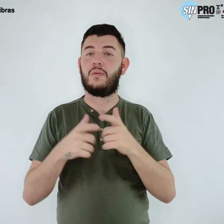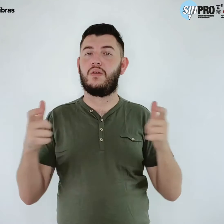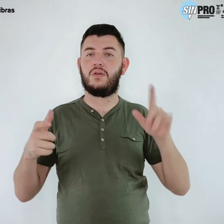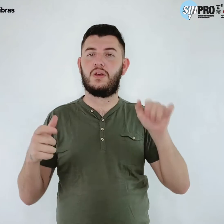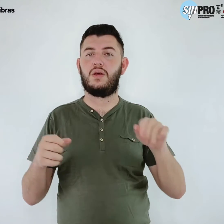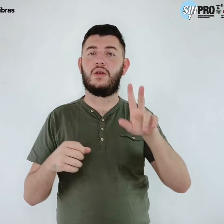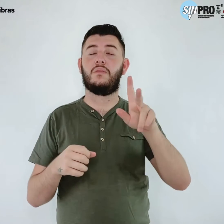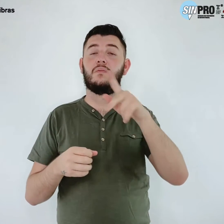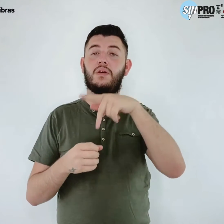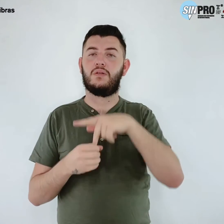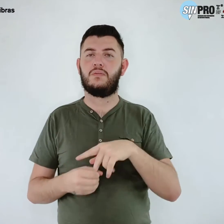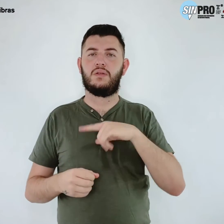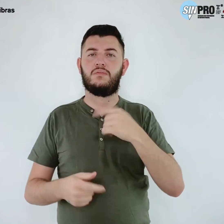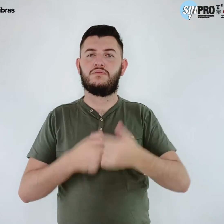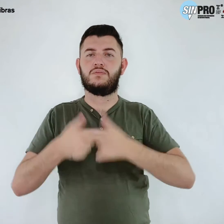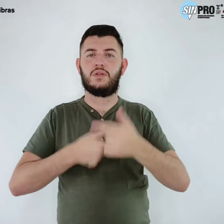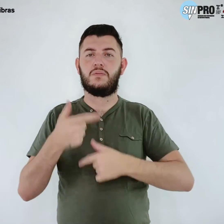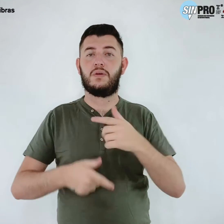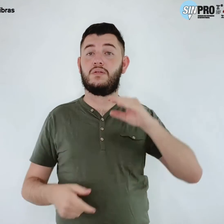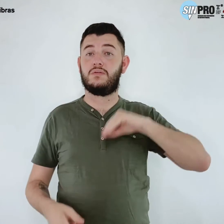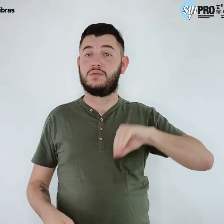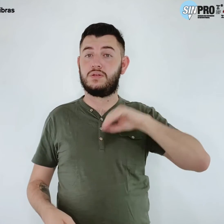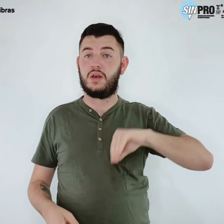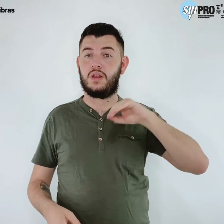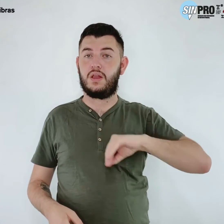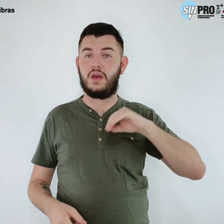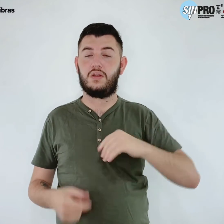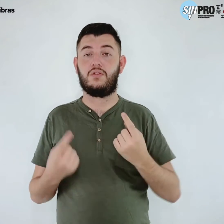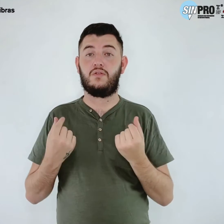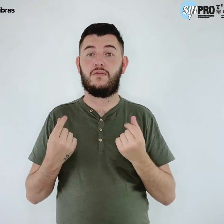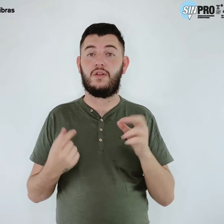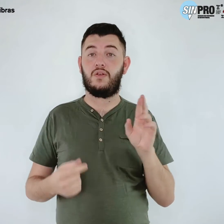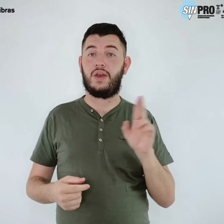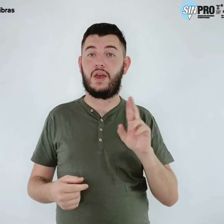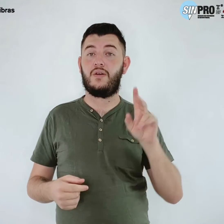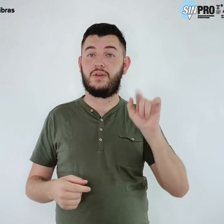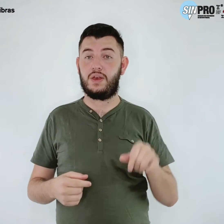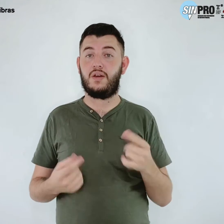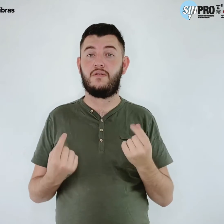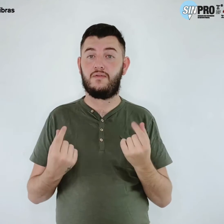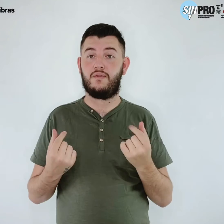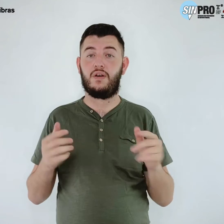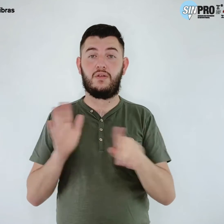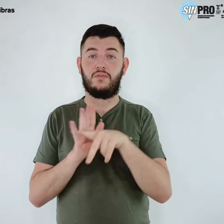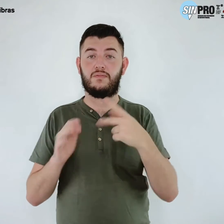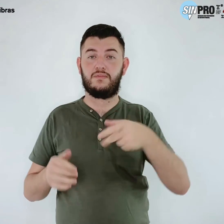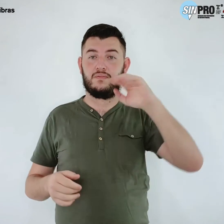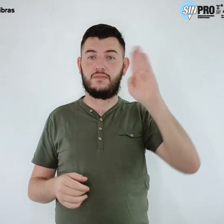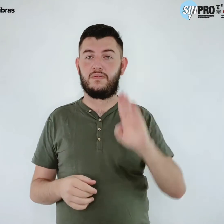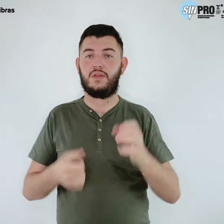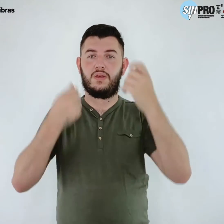maior parte, pela Petrobras, com trabalhadores recebendo salários em real, moeda